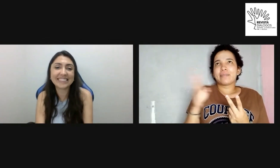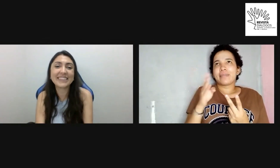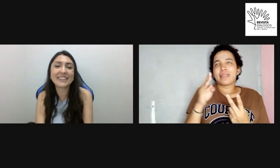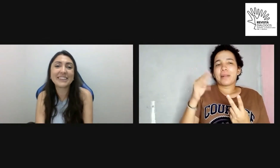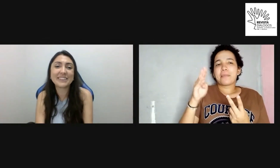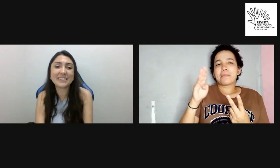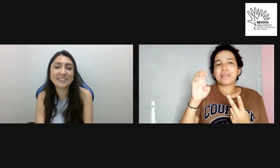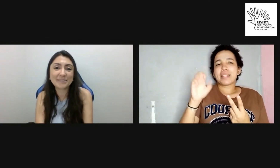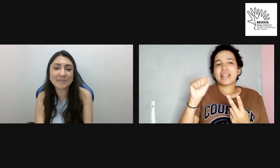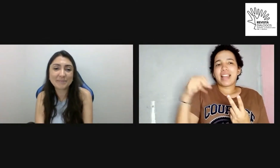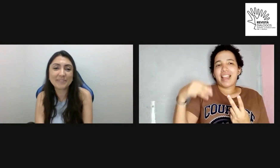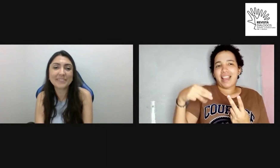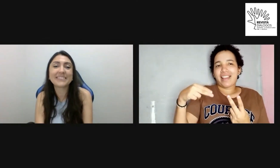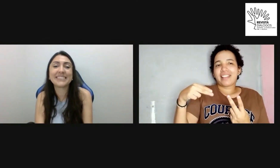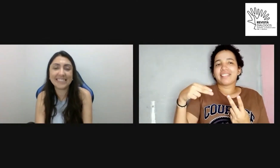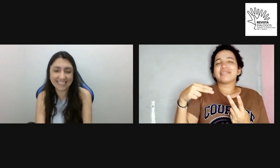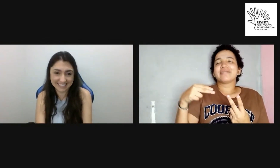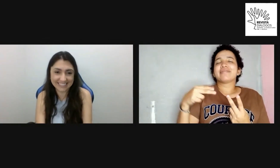Mr. Bean,